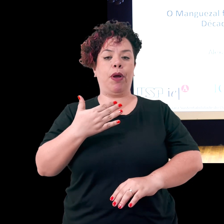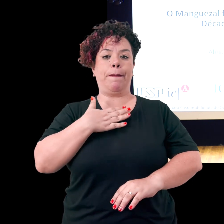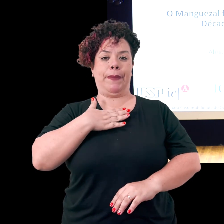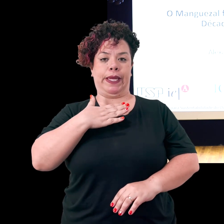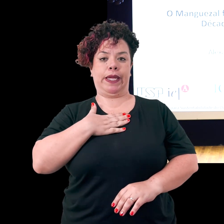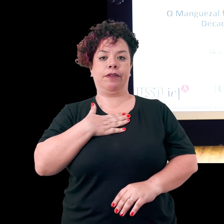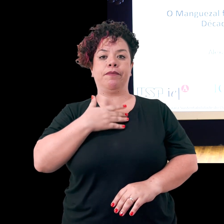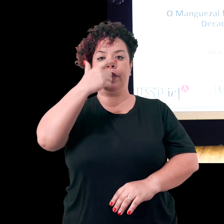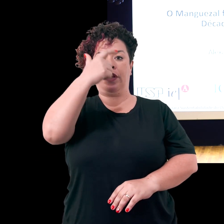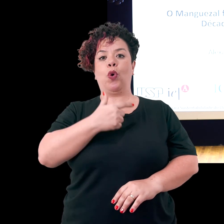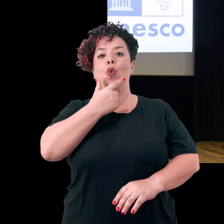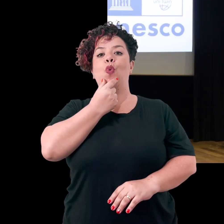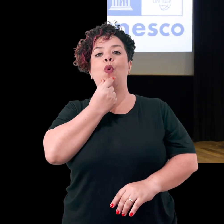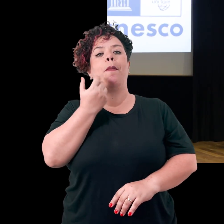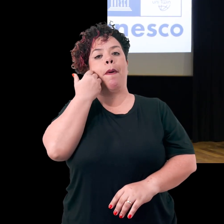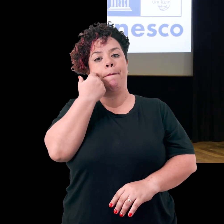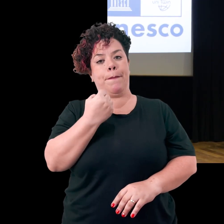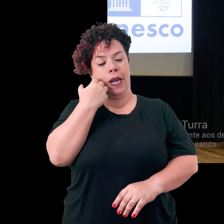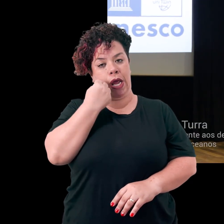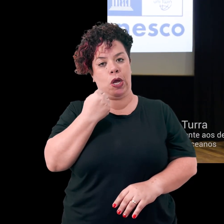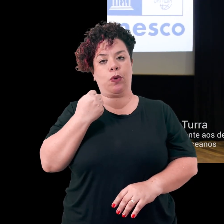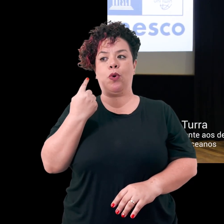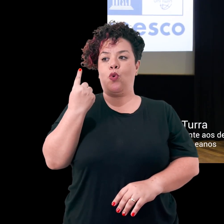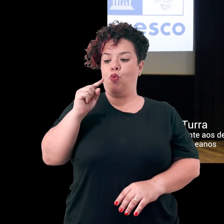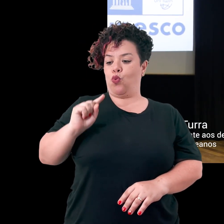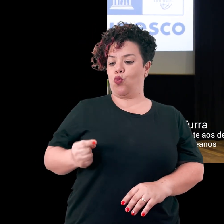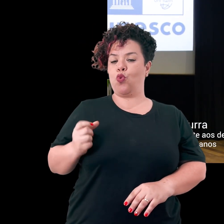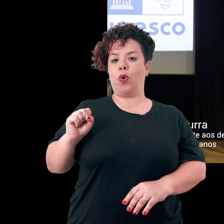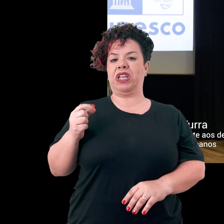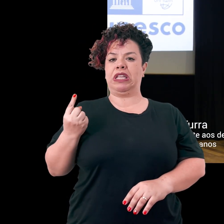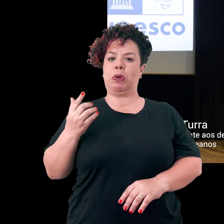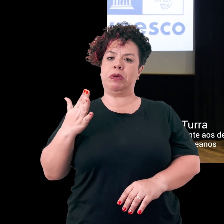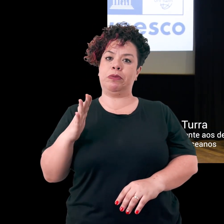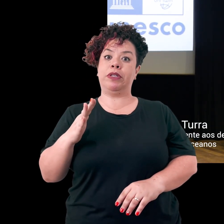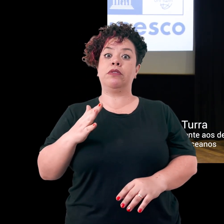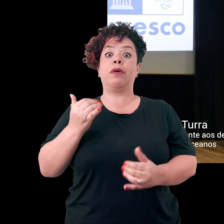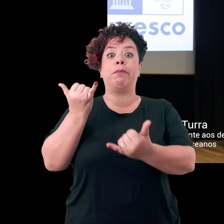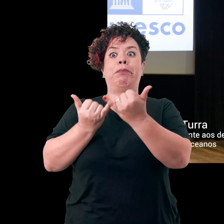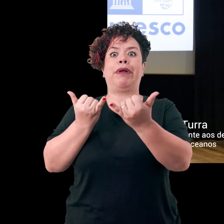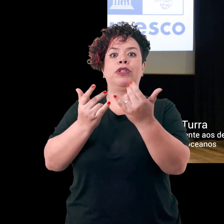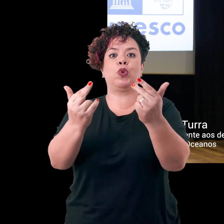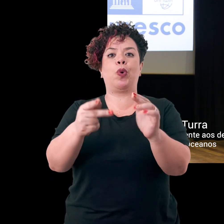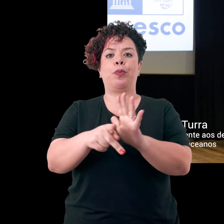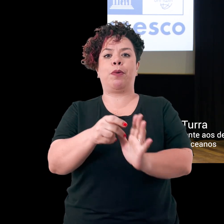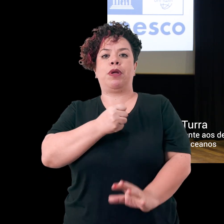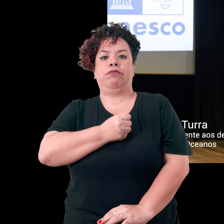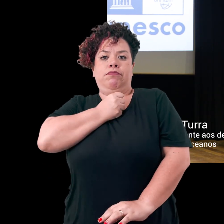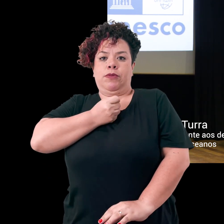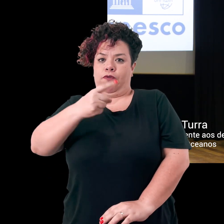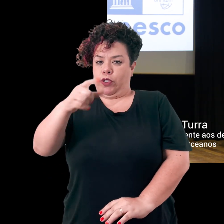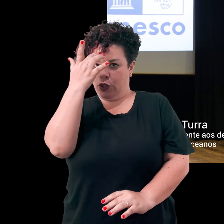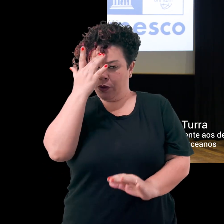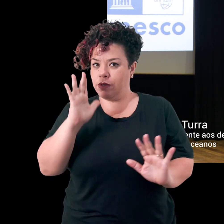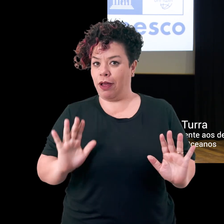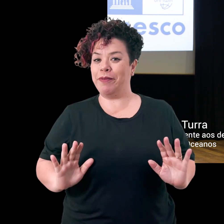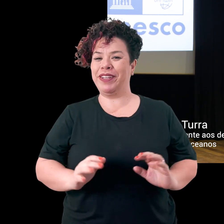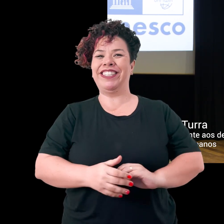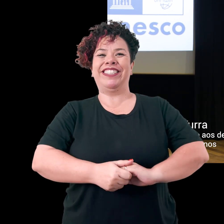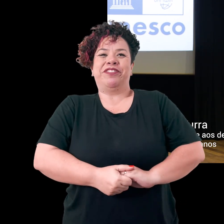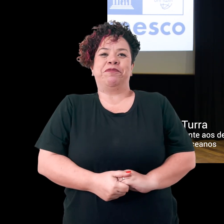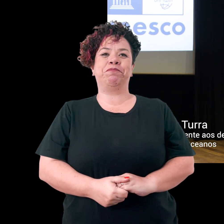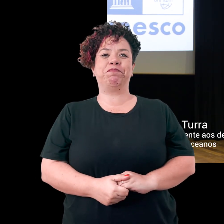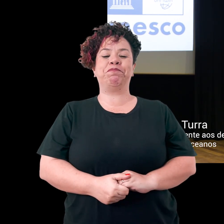né? Eu sou um homem branco, de 1,81 m, que, curiosamente, é a mesma altura do Silvio Santos, para quem não sabe,